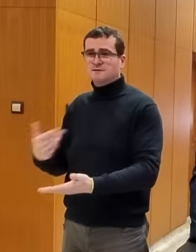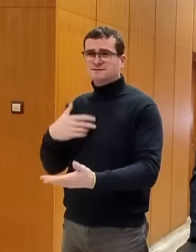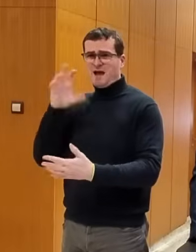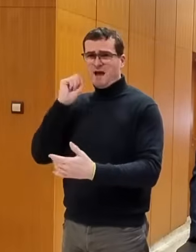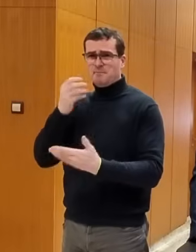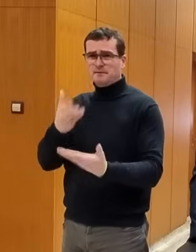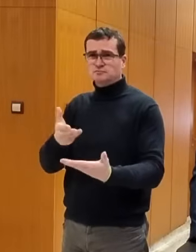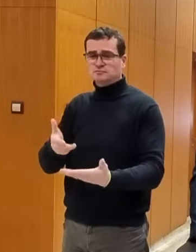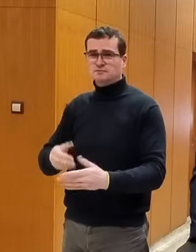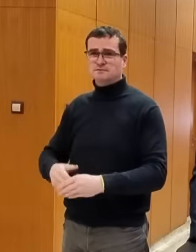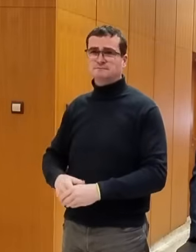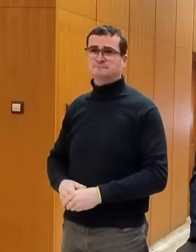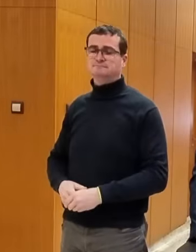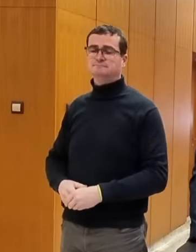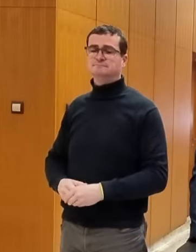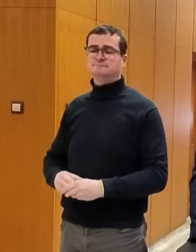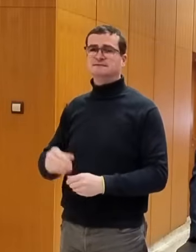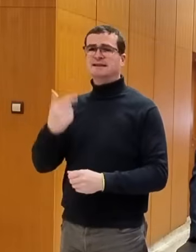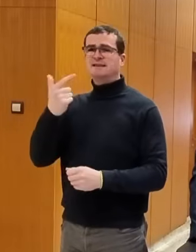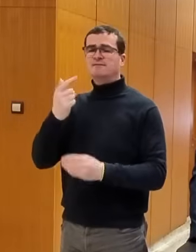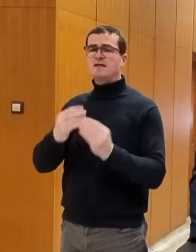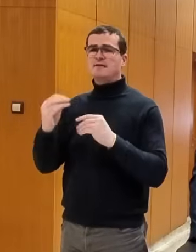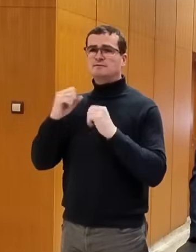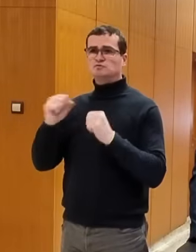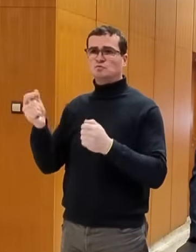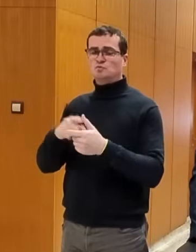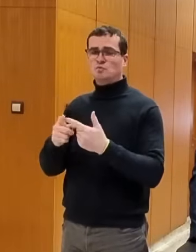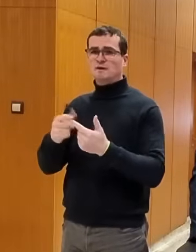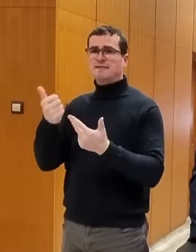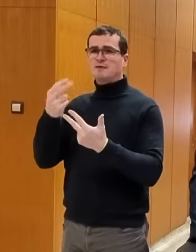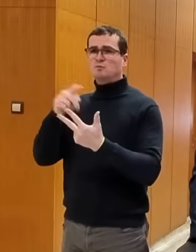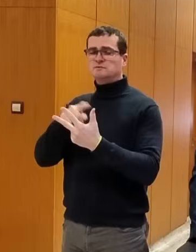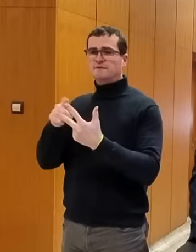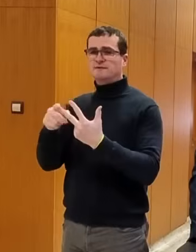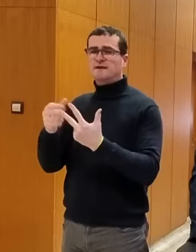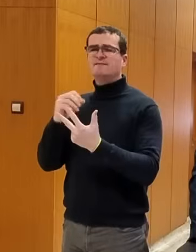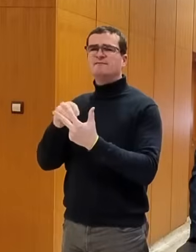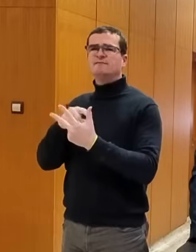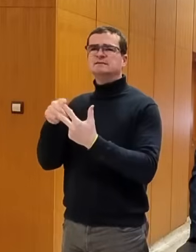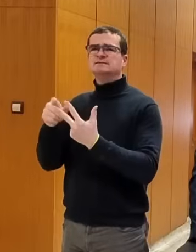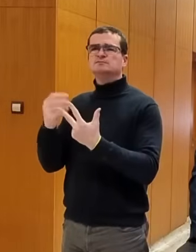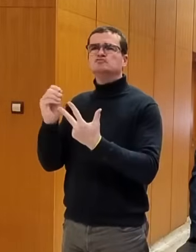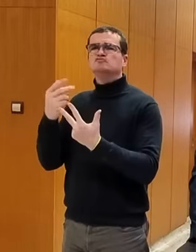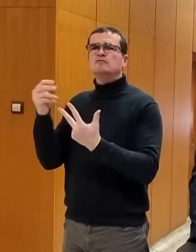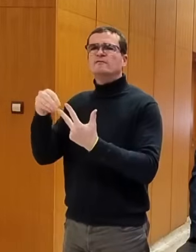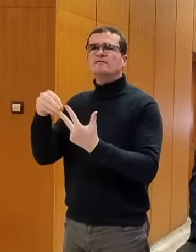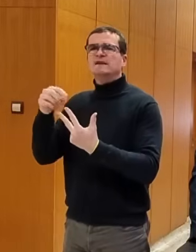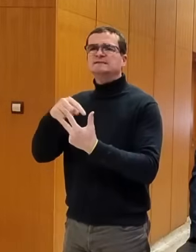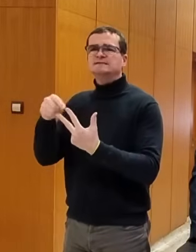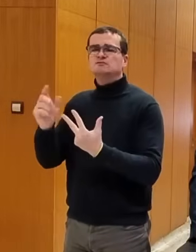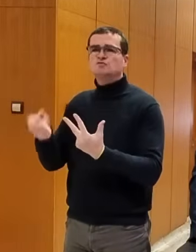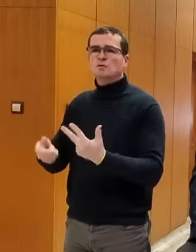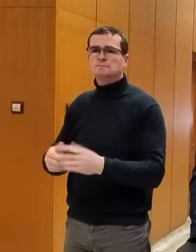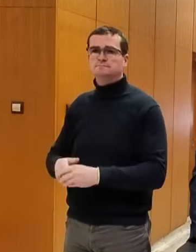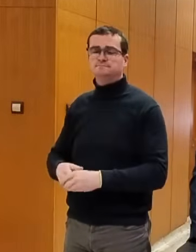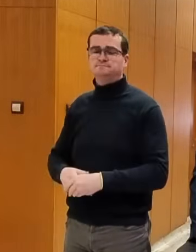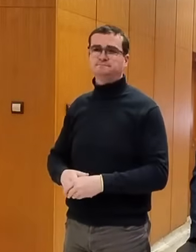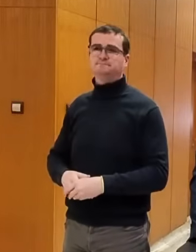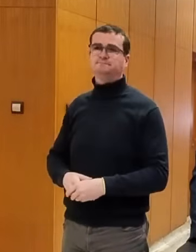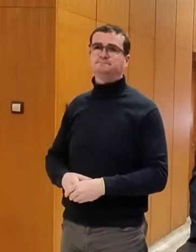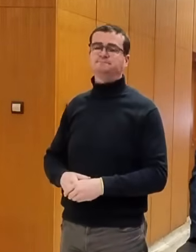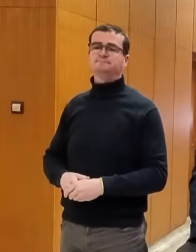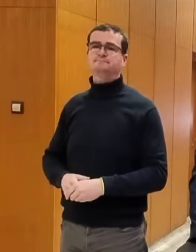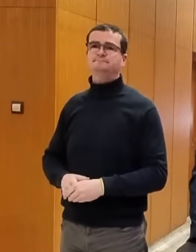chápete? Dvoch najvyššieho súdu a jedného ústavného. Áno. Takto. Treba povedať, že tu